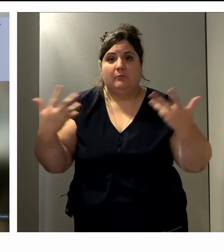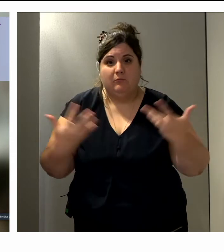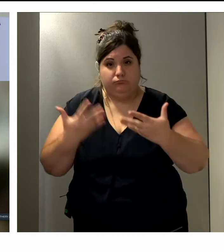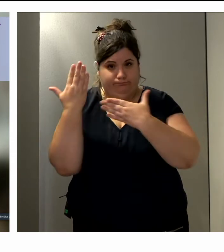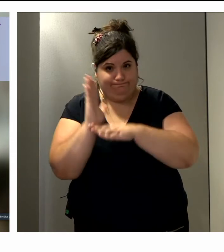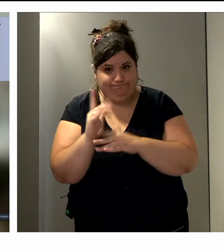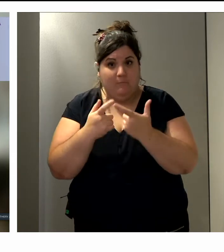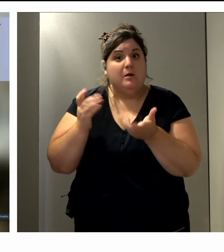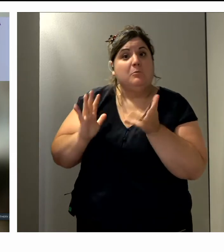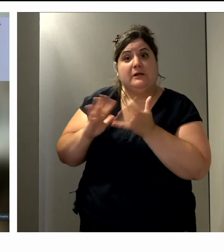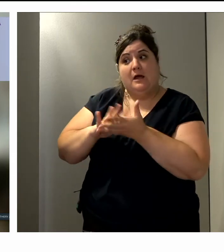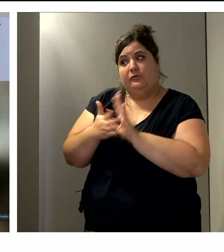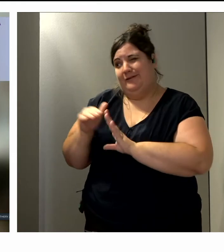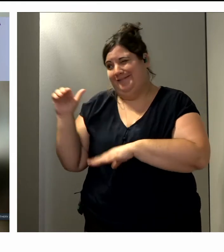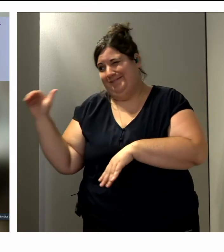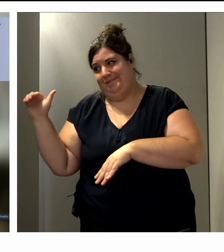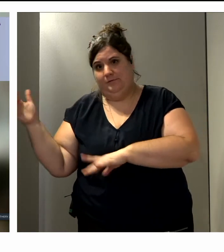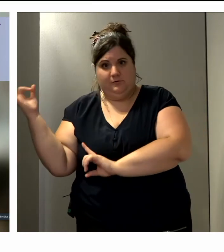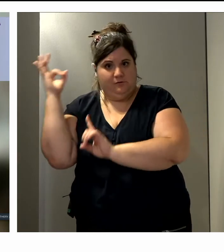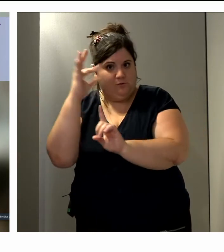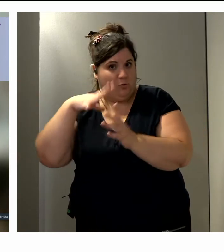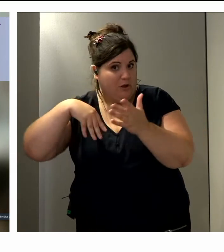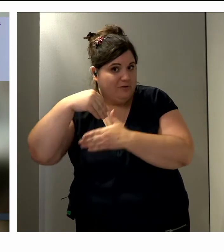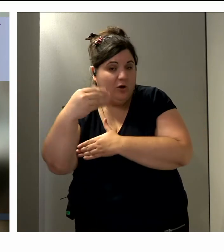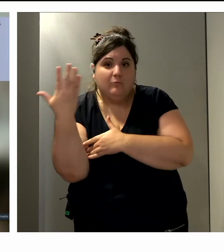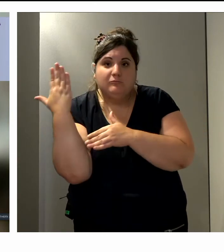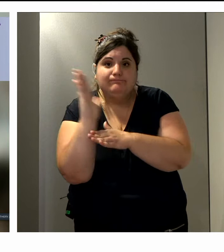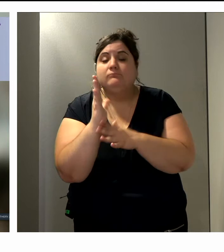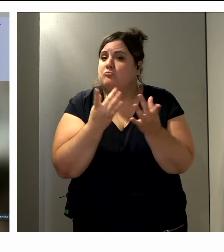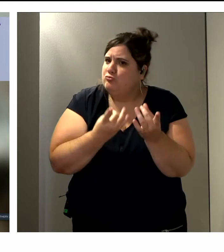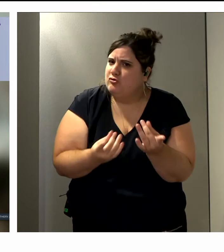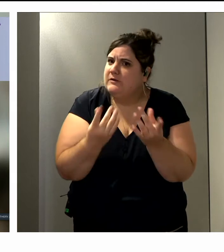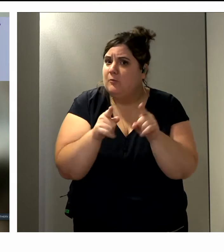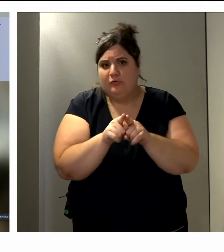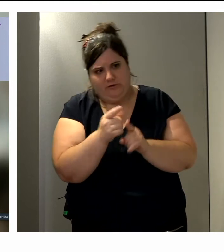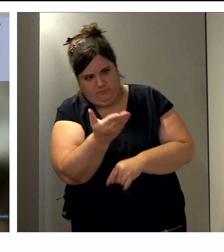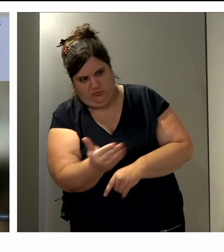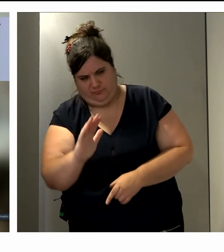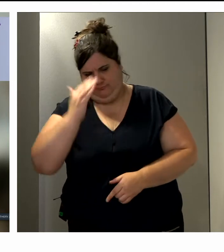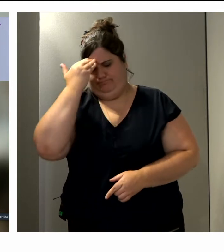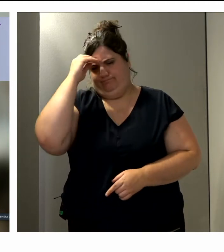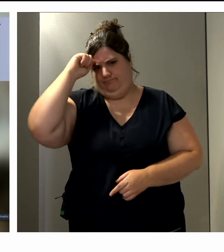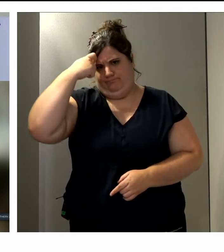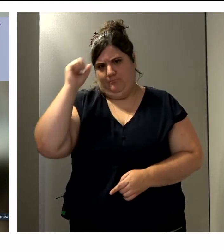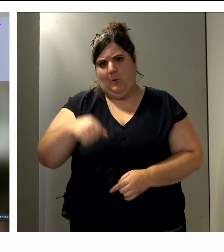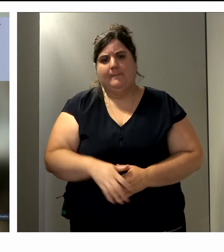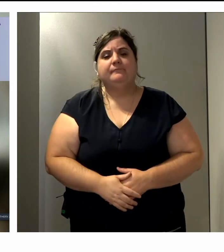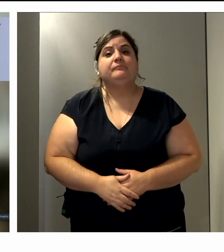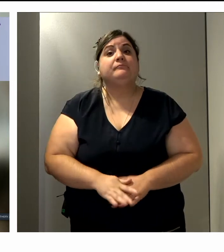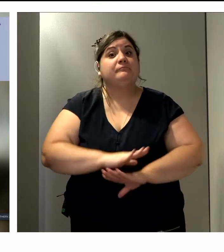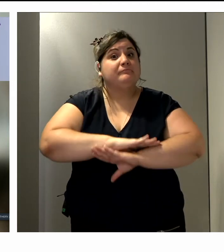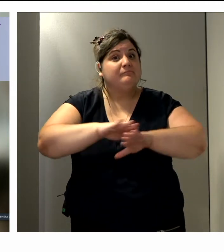de sensibilisation, mais aussi simplement se faire connaître. Alors enfin, je vais terminer sur la